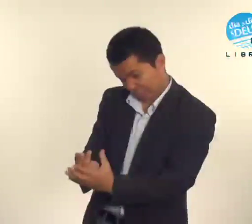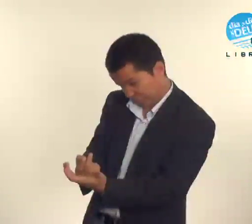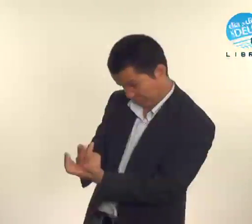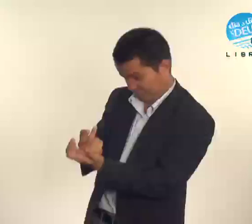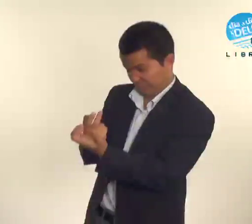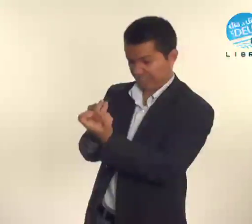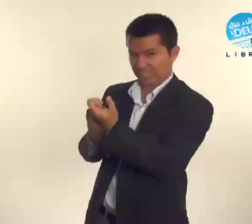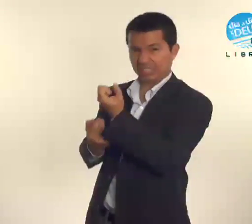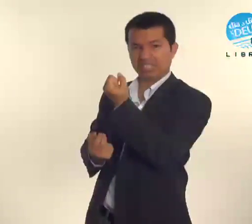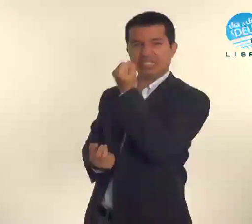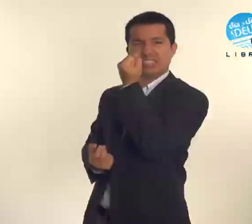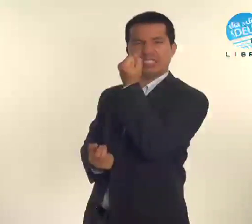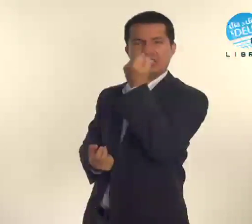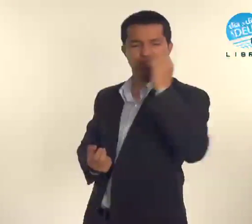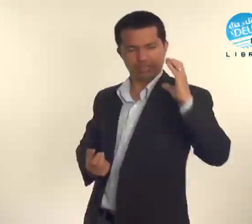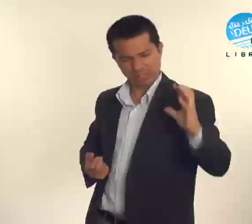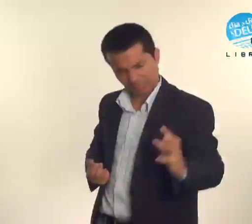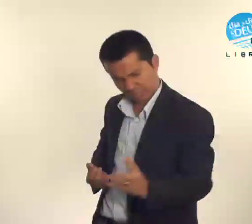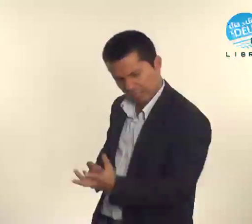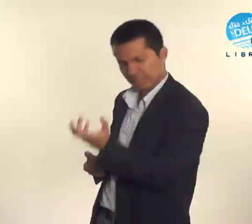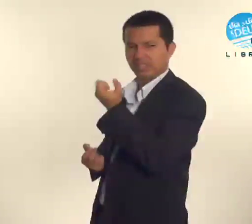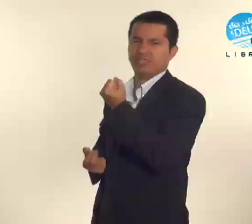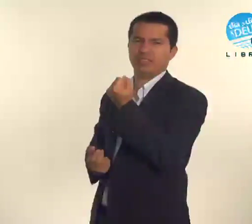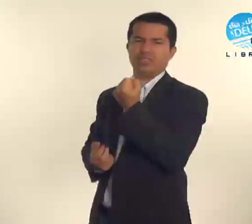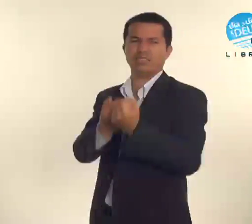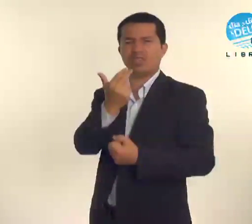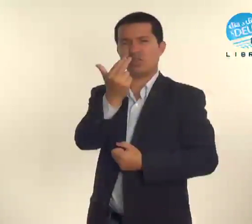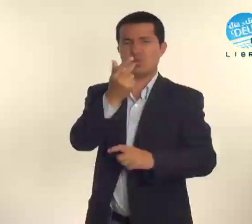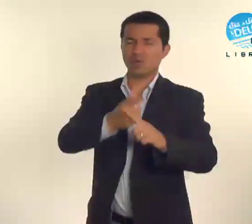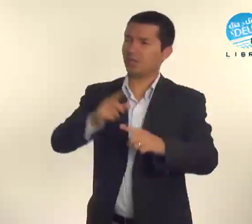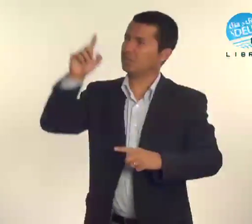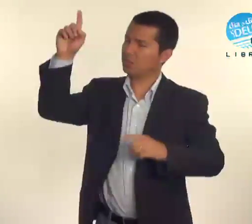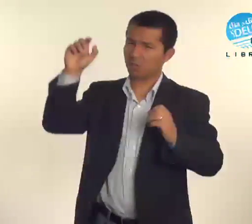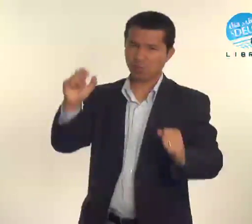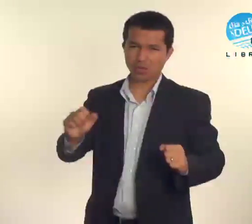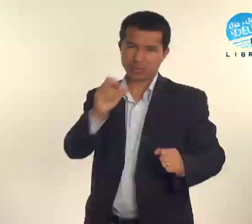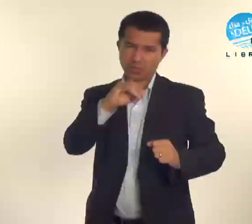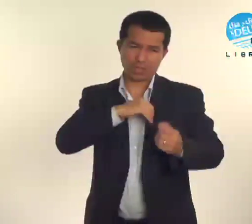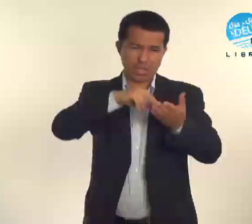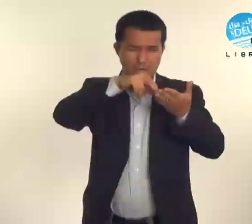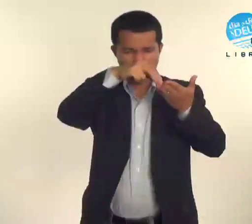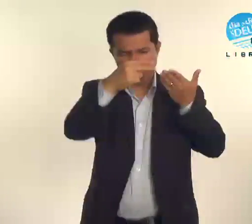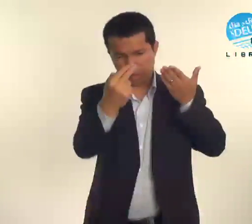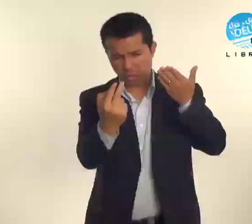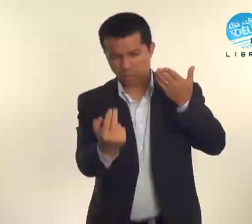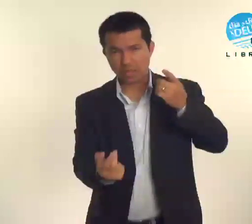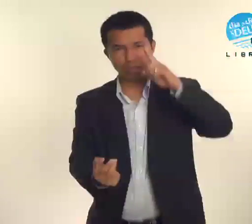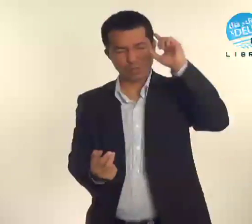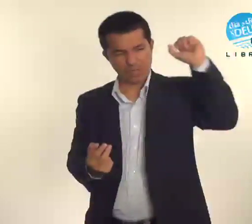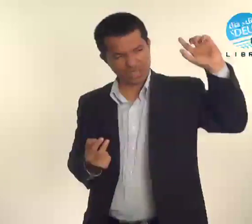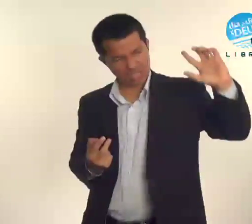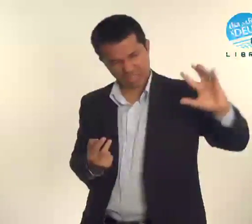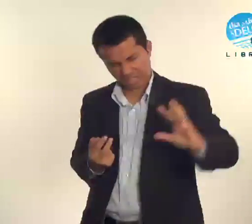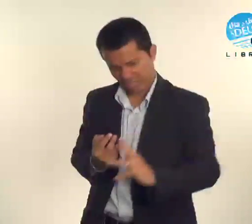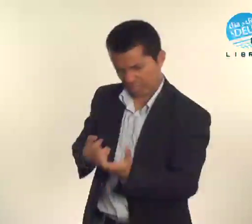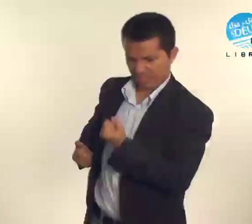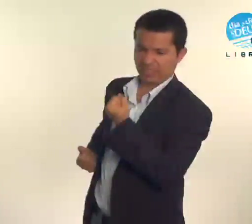nova oportunidade, que mexe na nossa vida. Por isso, Jesus está dizendo,